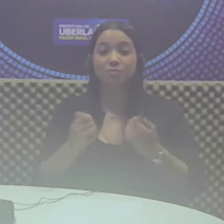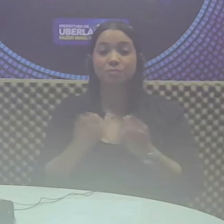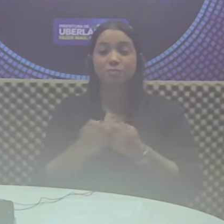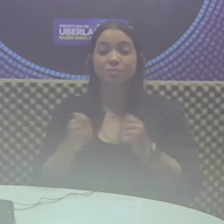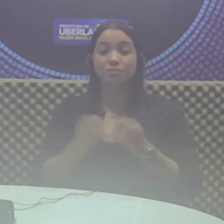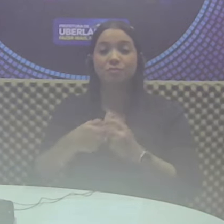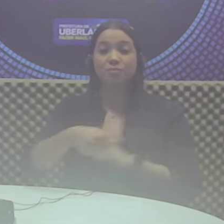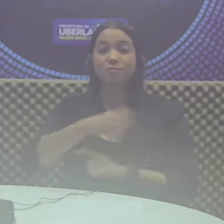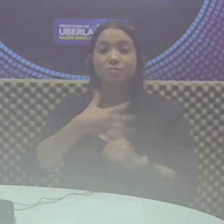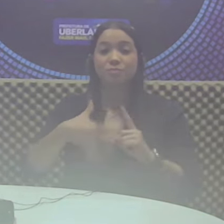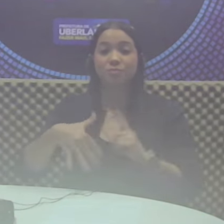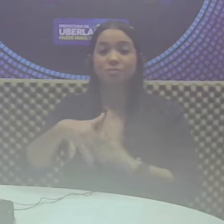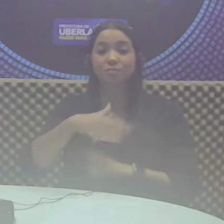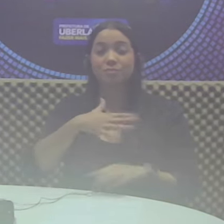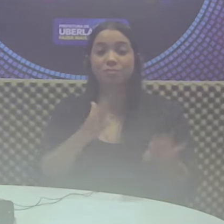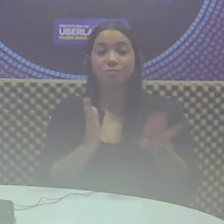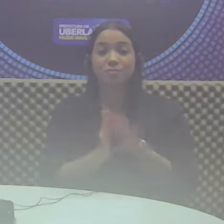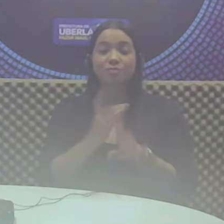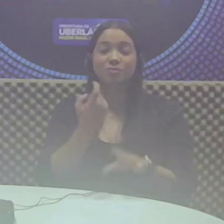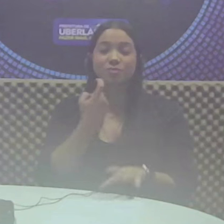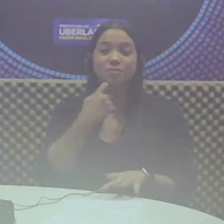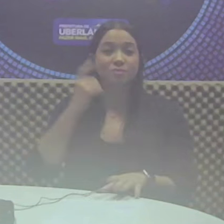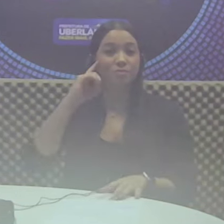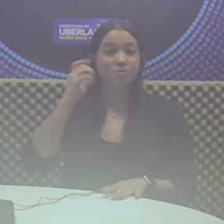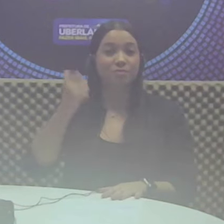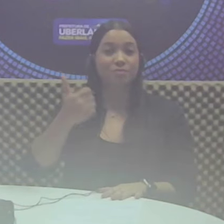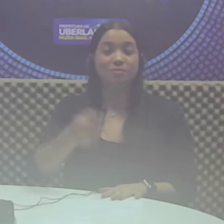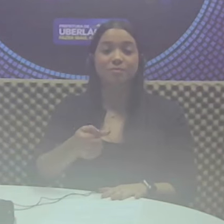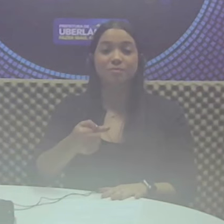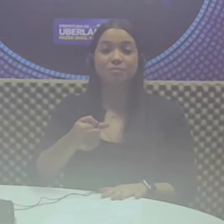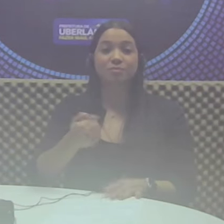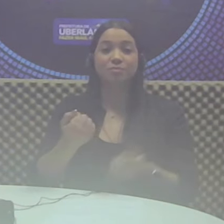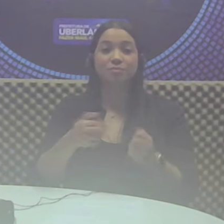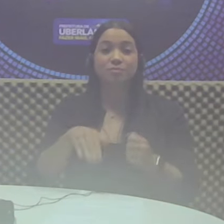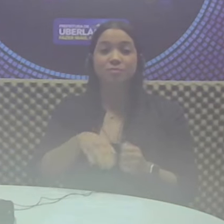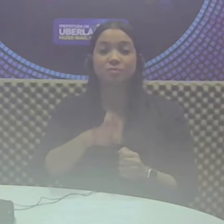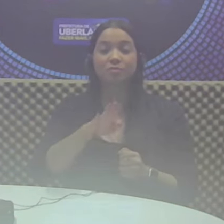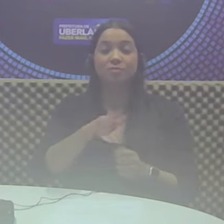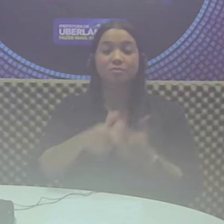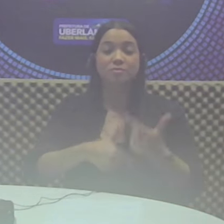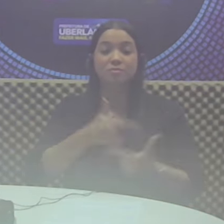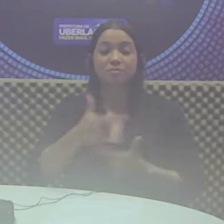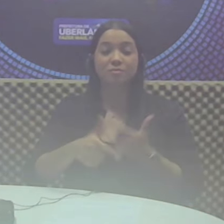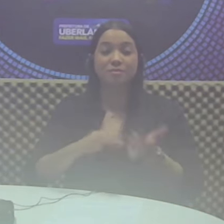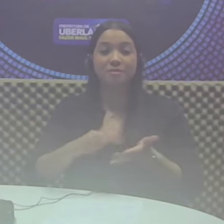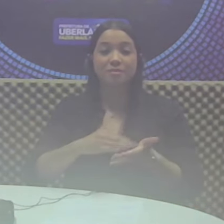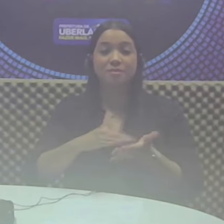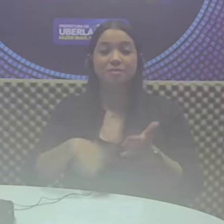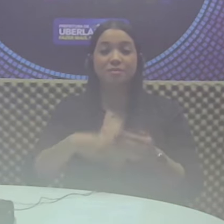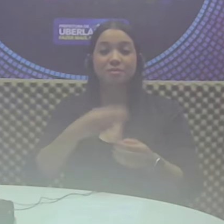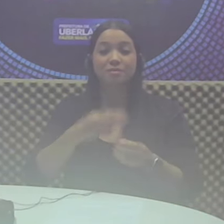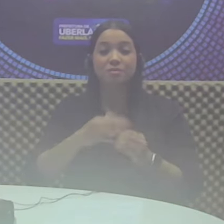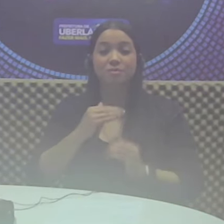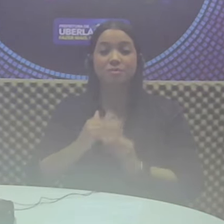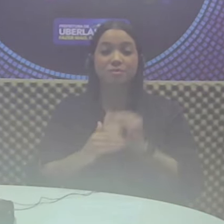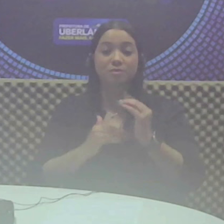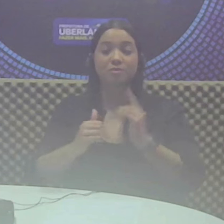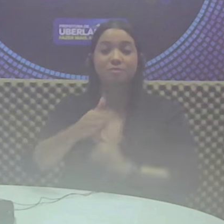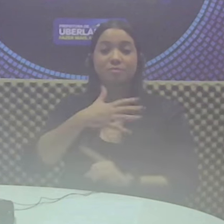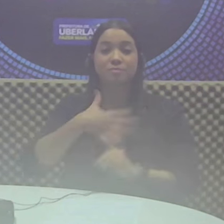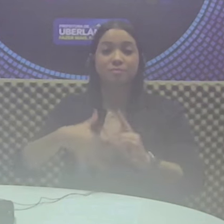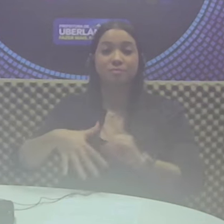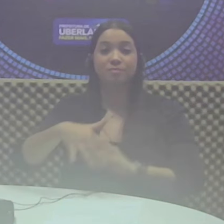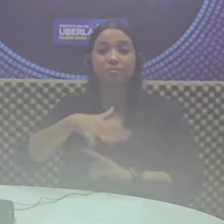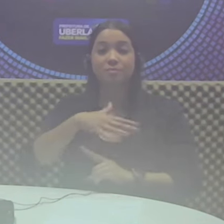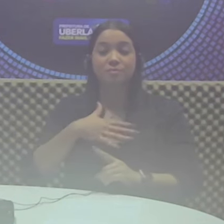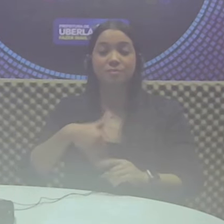Social. Até sexta-feira, dia 17, o veículo levará serviços da Secretaria Municipal de Desenvolvimento Social